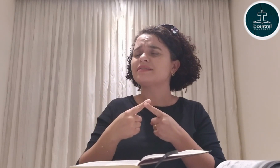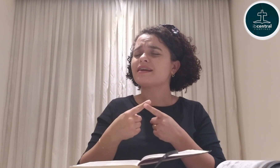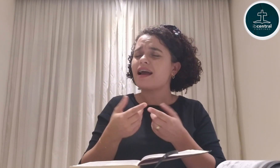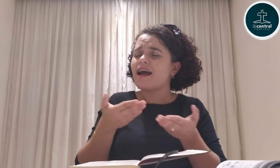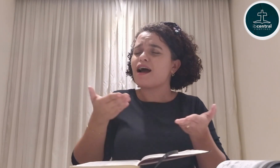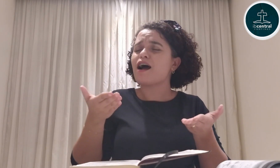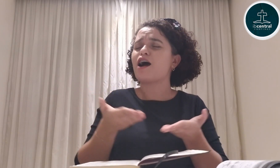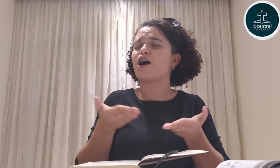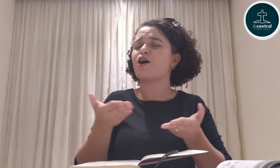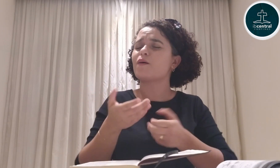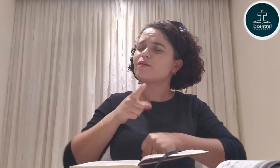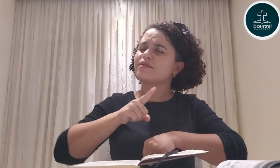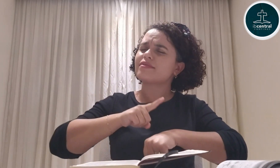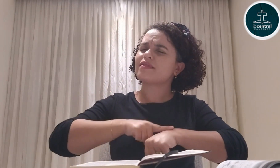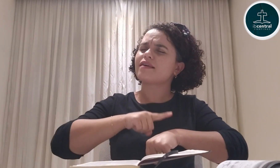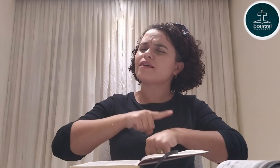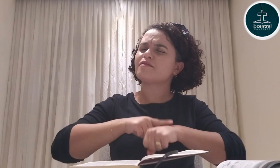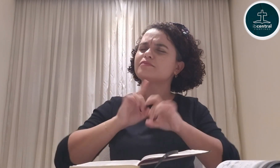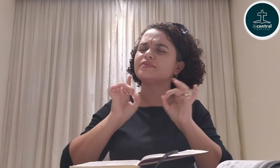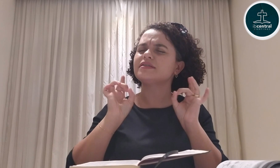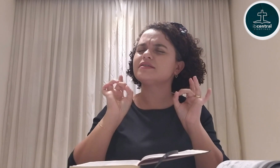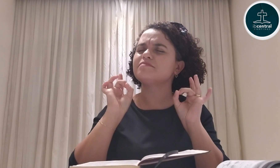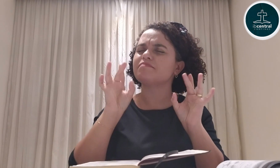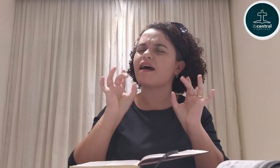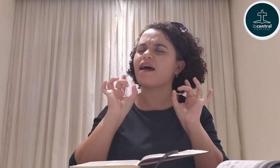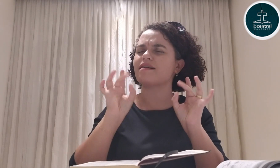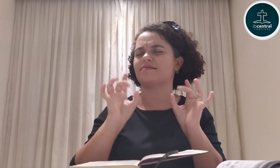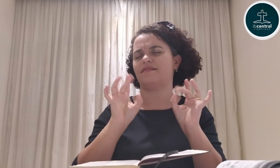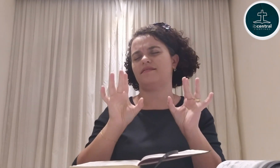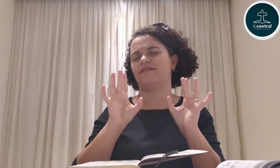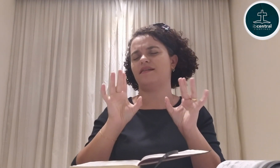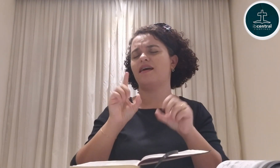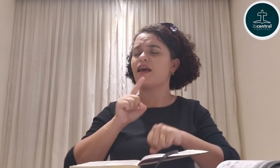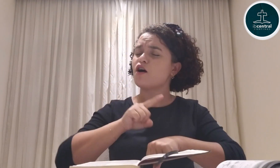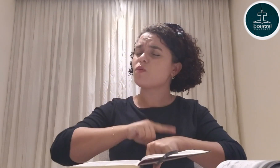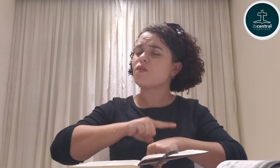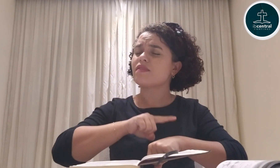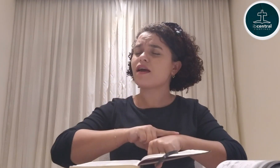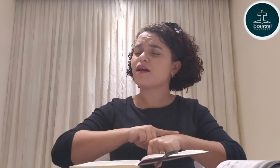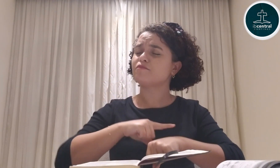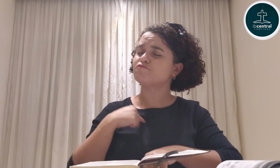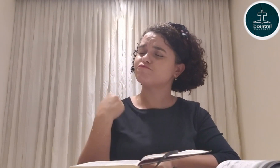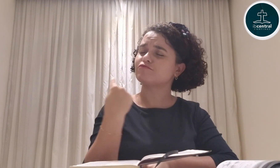amoroso, nós te agradecemos por este momento tão especial que